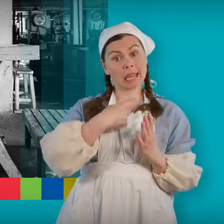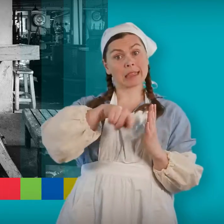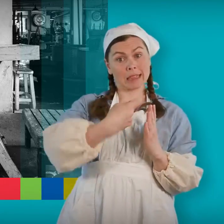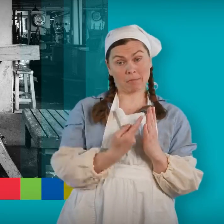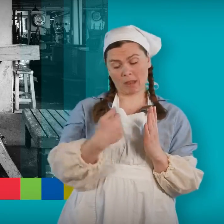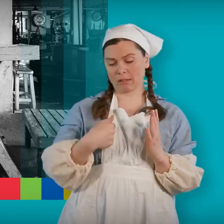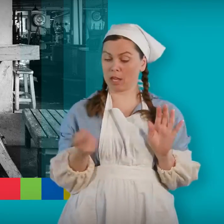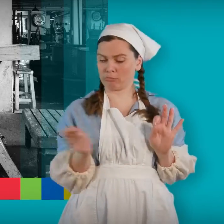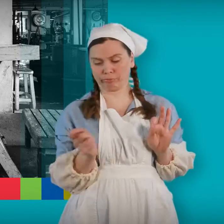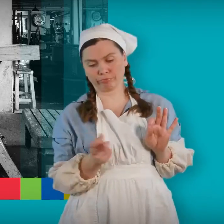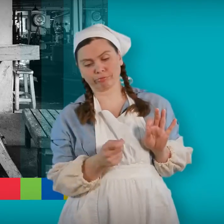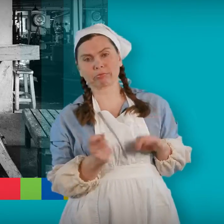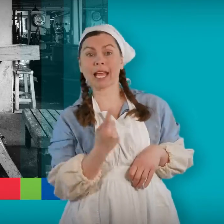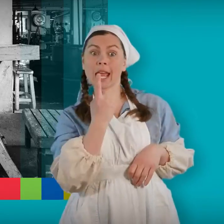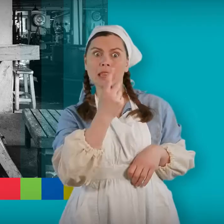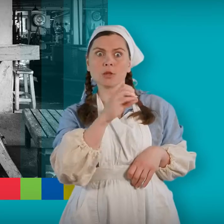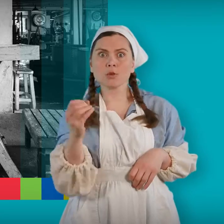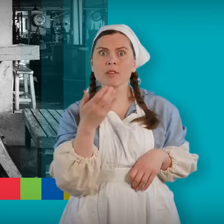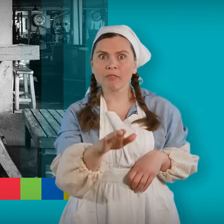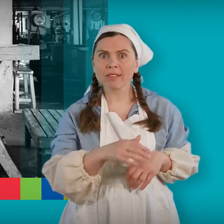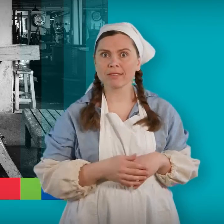Vanligvis så klarte jeg 1000 fisk på én time.